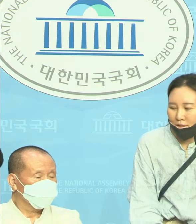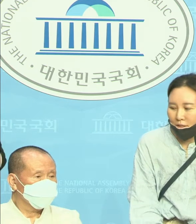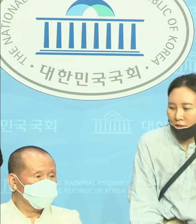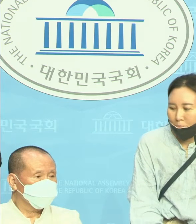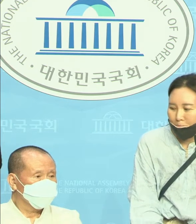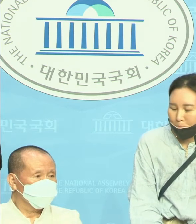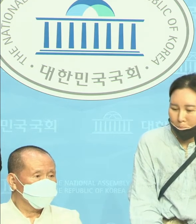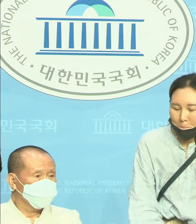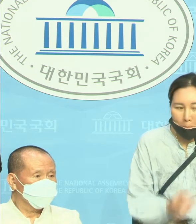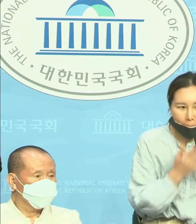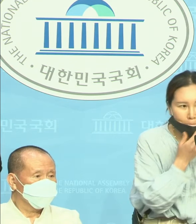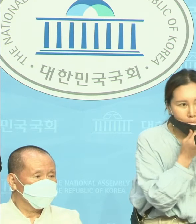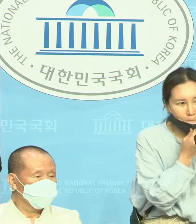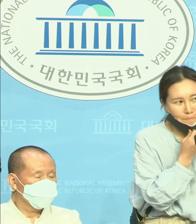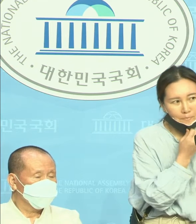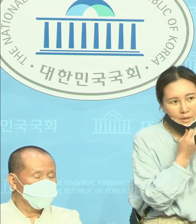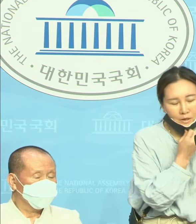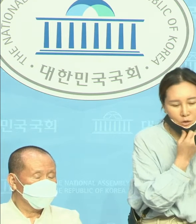이제